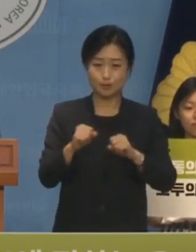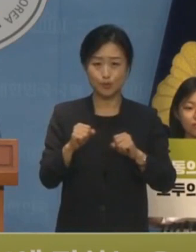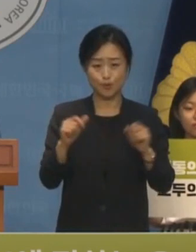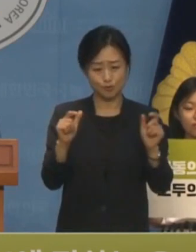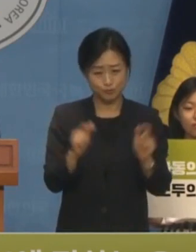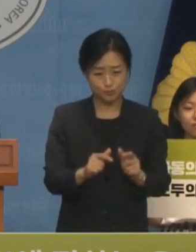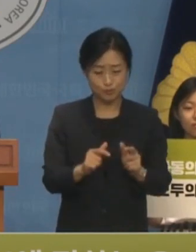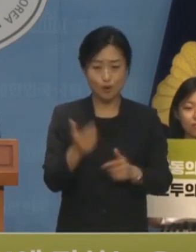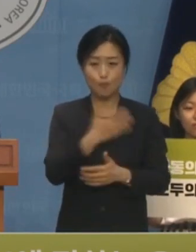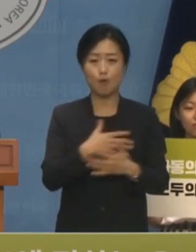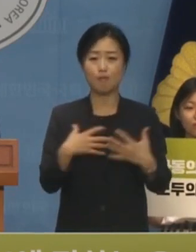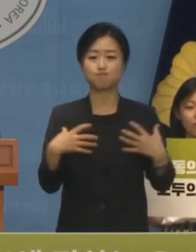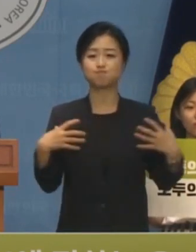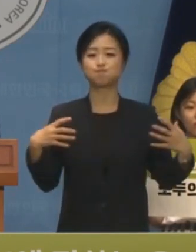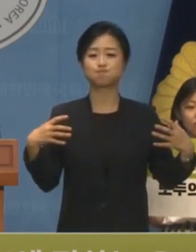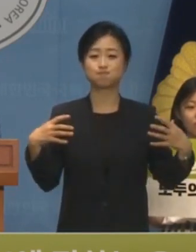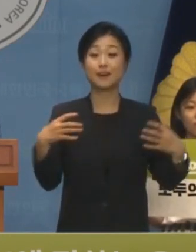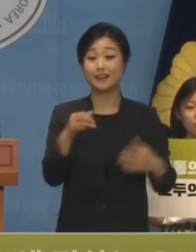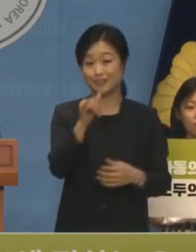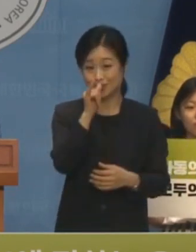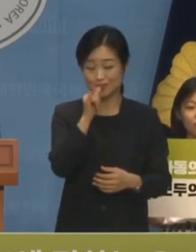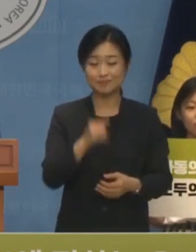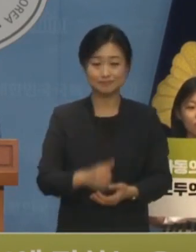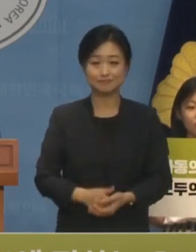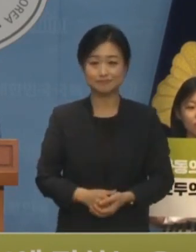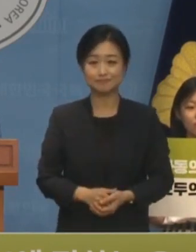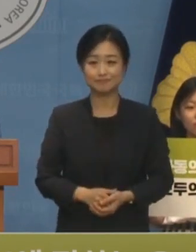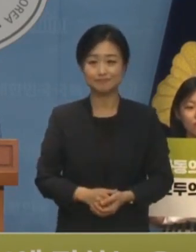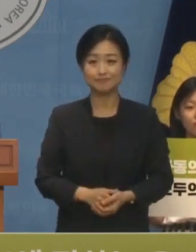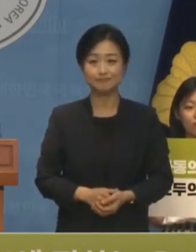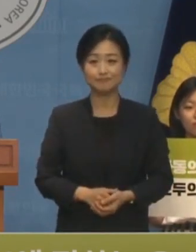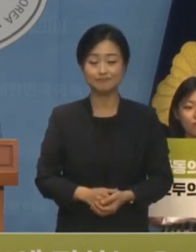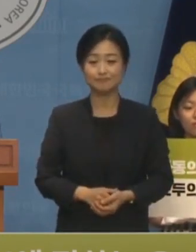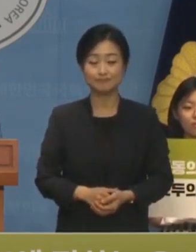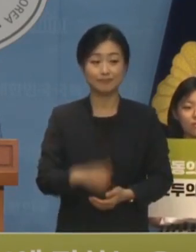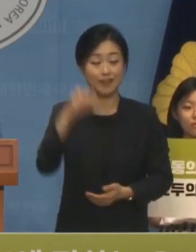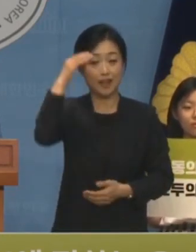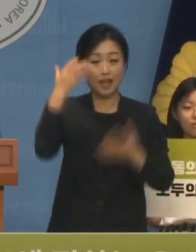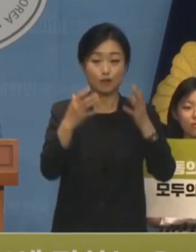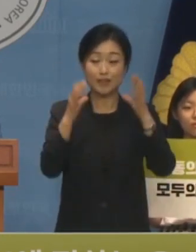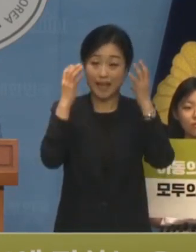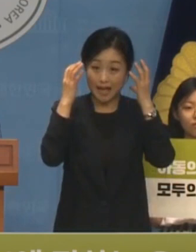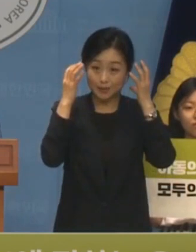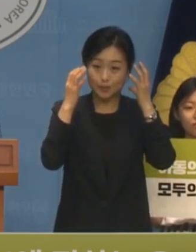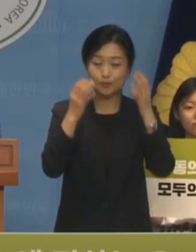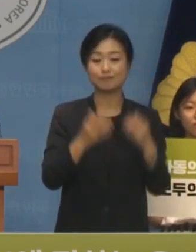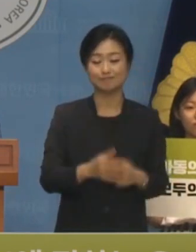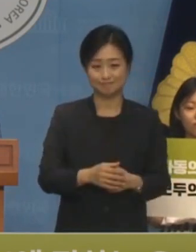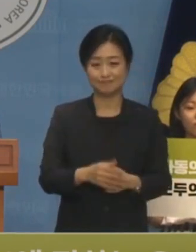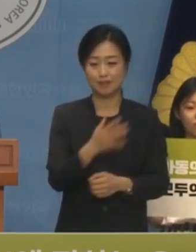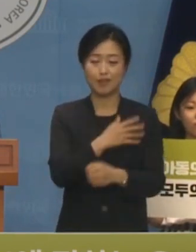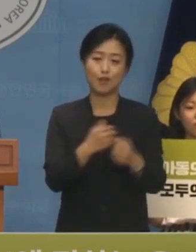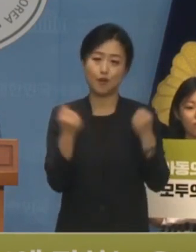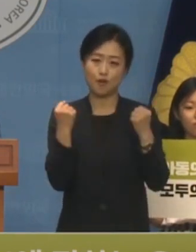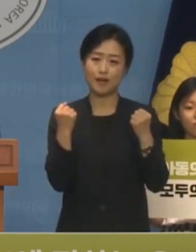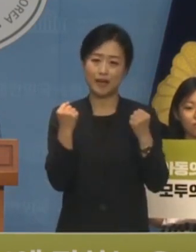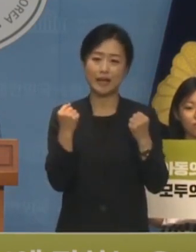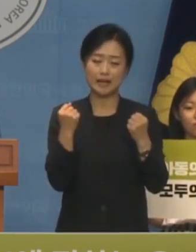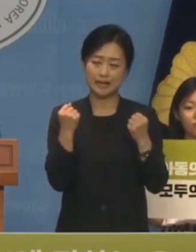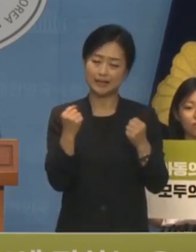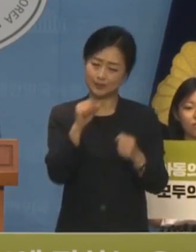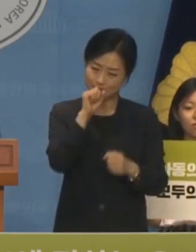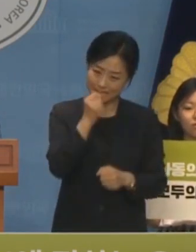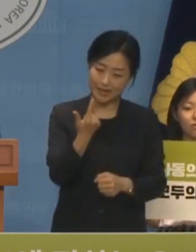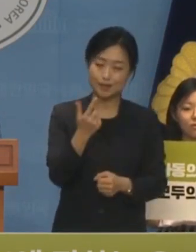더 무거워졌다고 설명하고 있습니다. 대한민국 아동들 역시 건강 악화 문제가